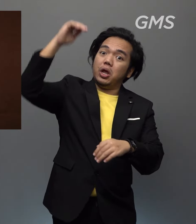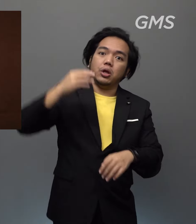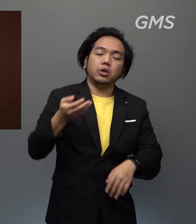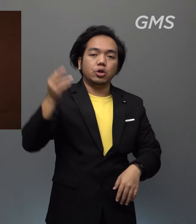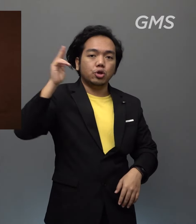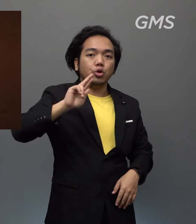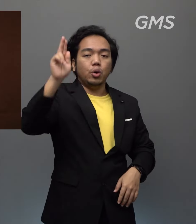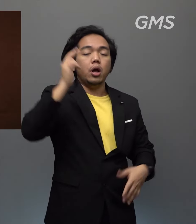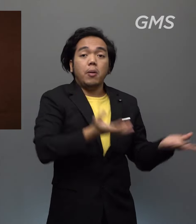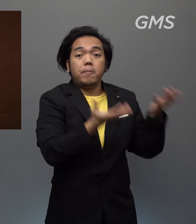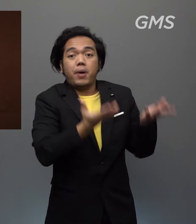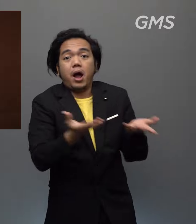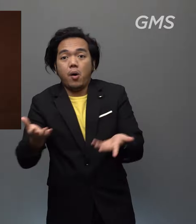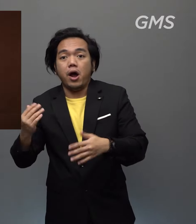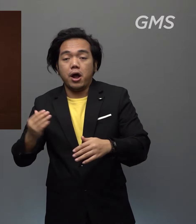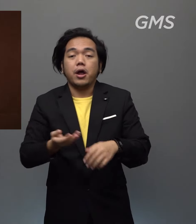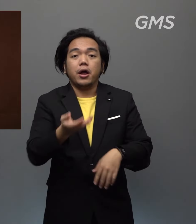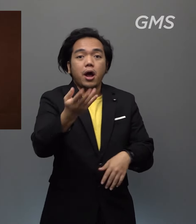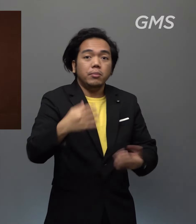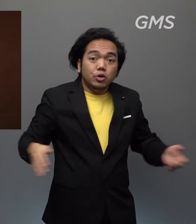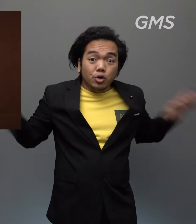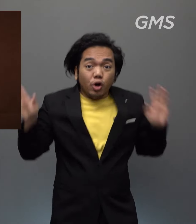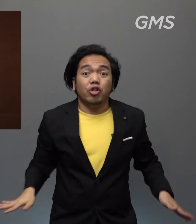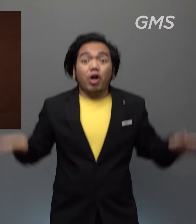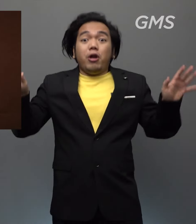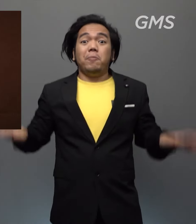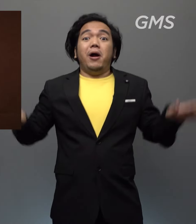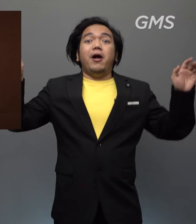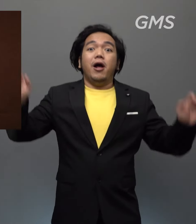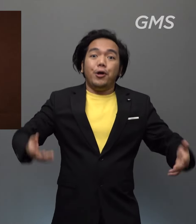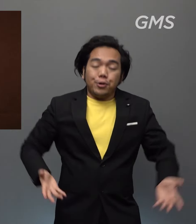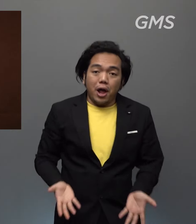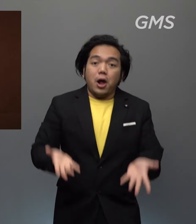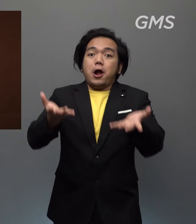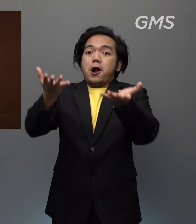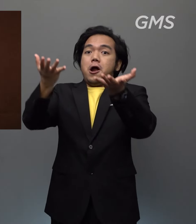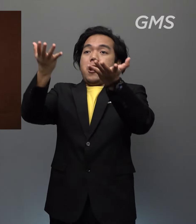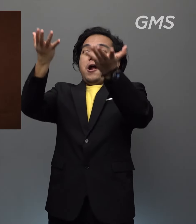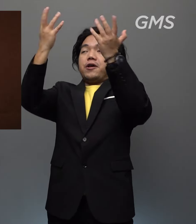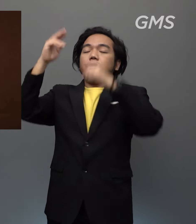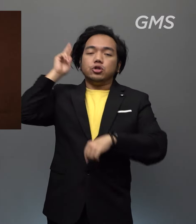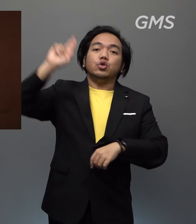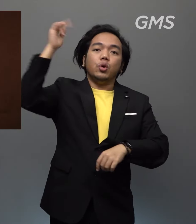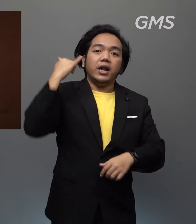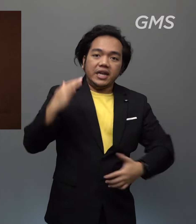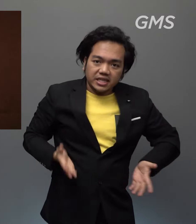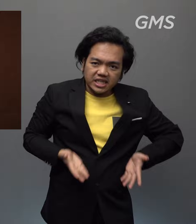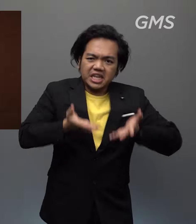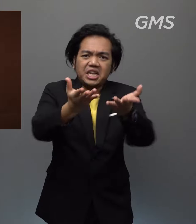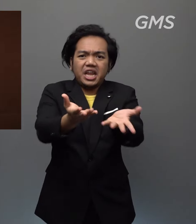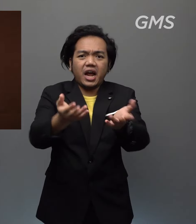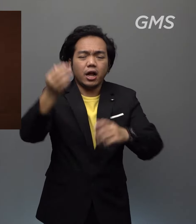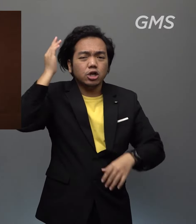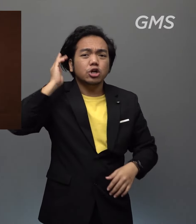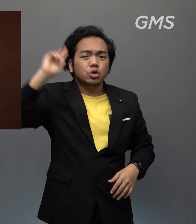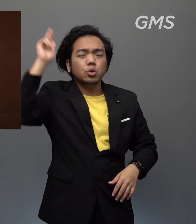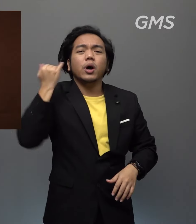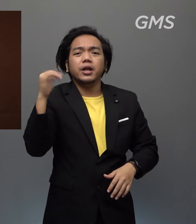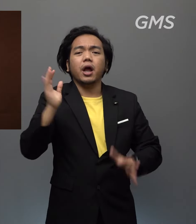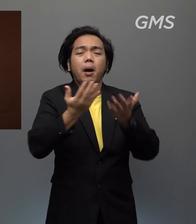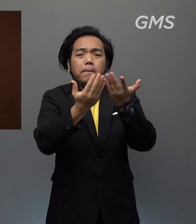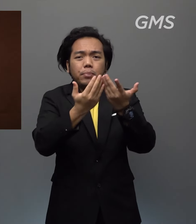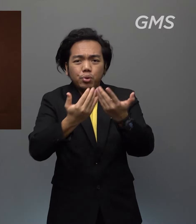Raja Wali. Tuhan akan membawamu naik, Tuhan yang menyediakan, Tuhan yang membuka jalan, Tuhan yang masih